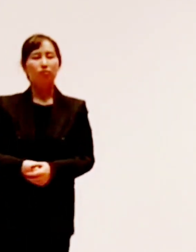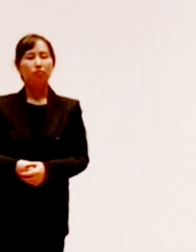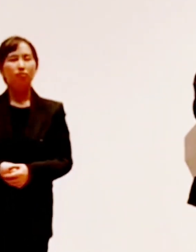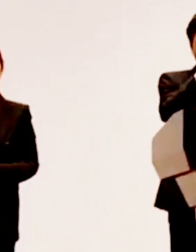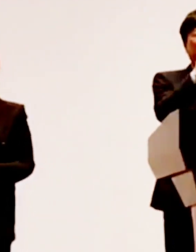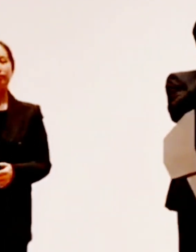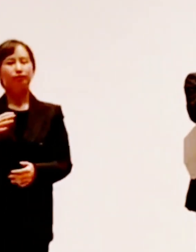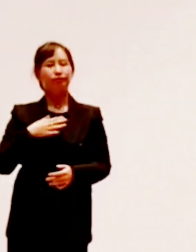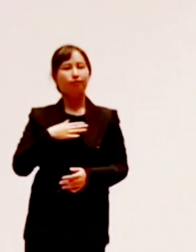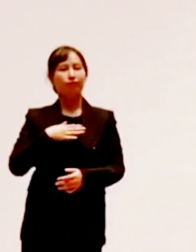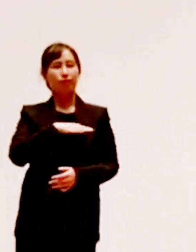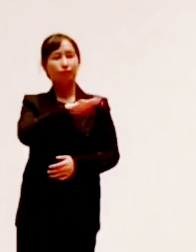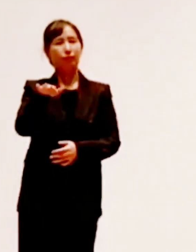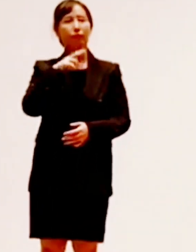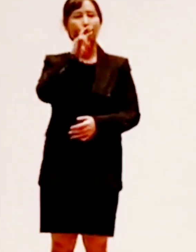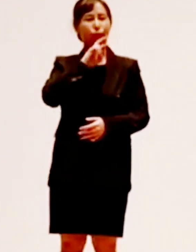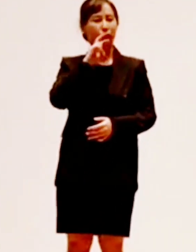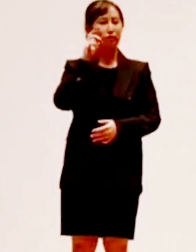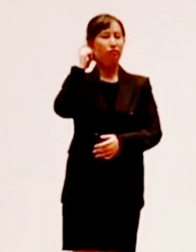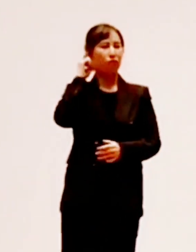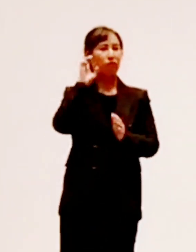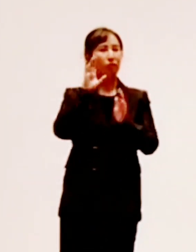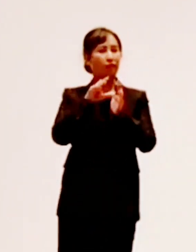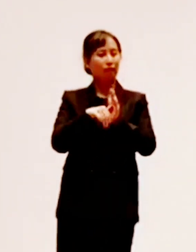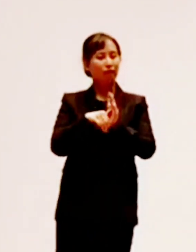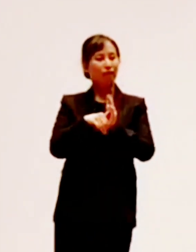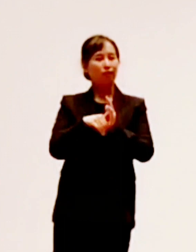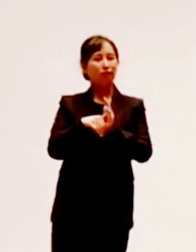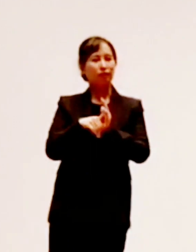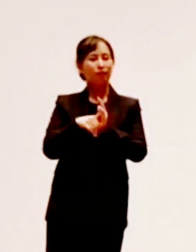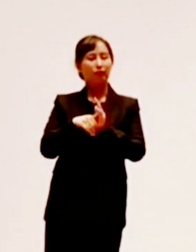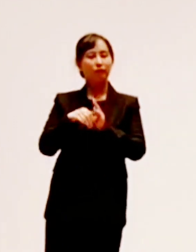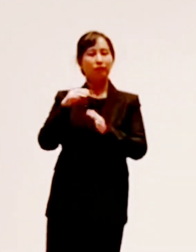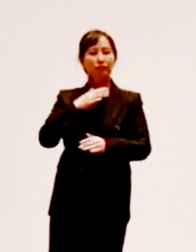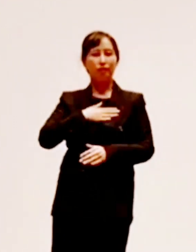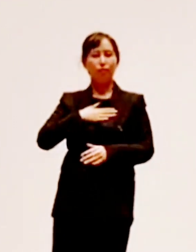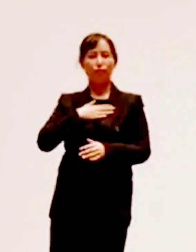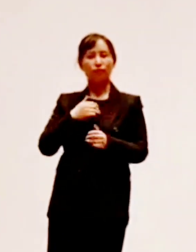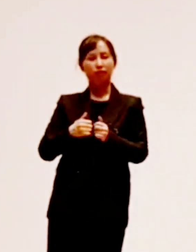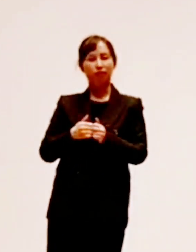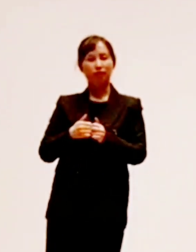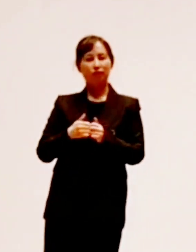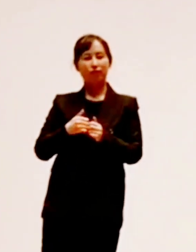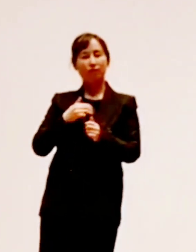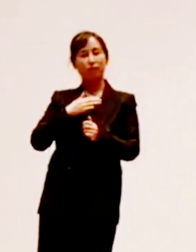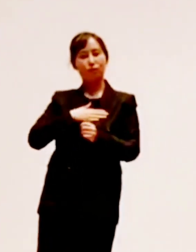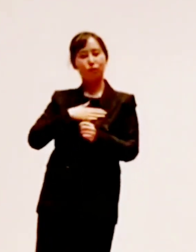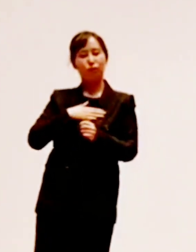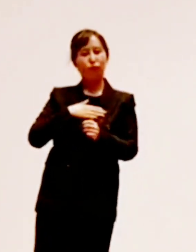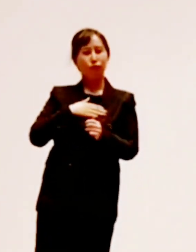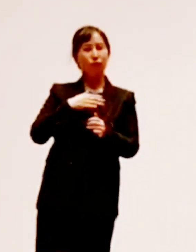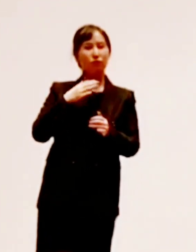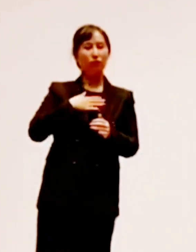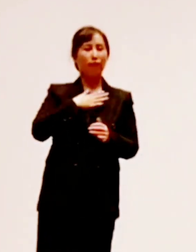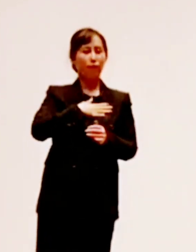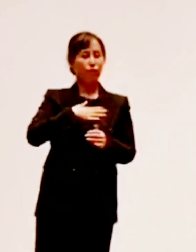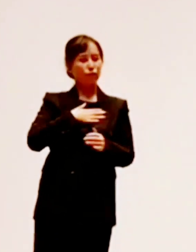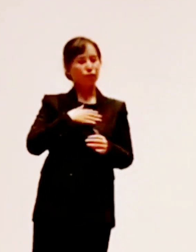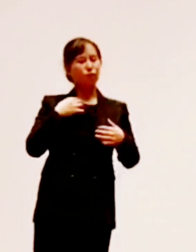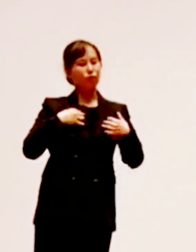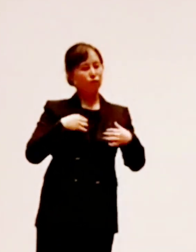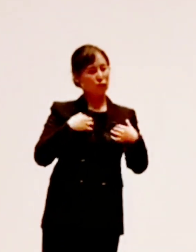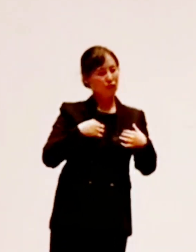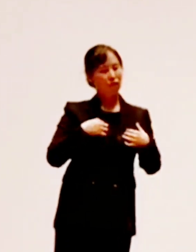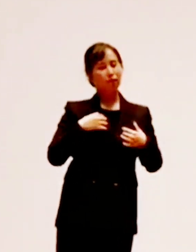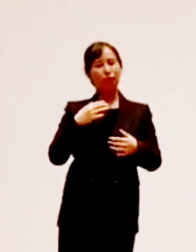우리가 노래나 음악을 이렇게 들을 때 기분에 따라서 신날 수도 있고